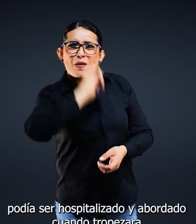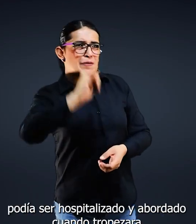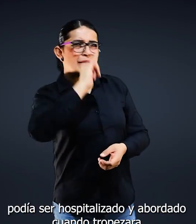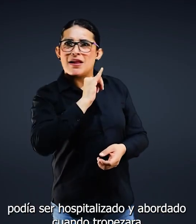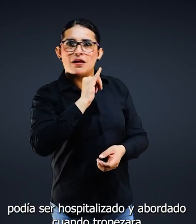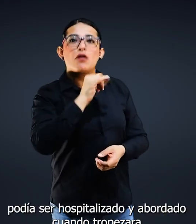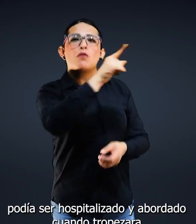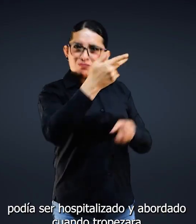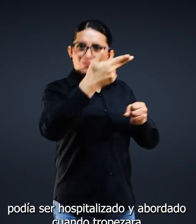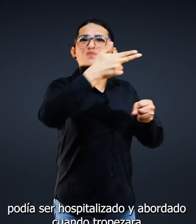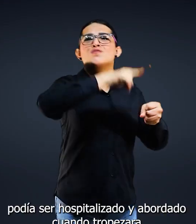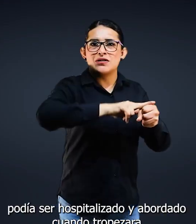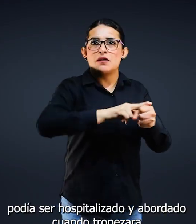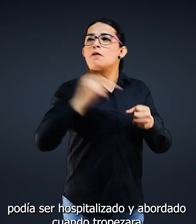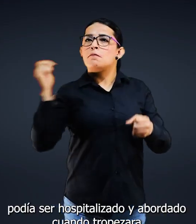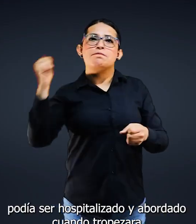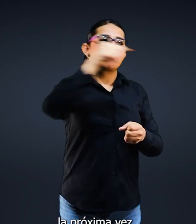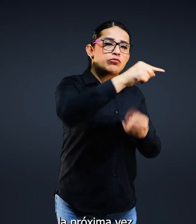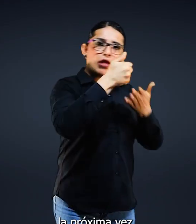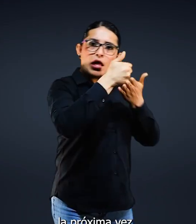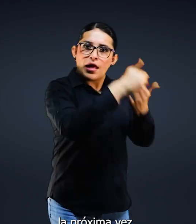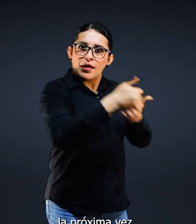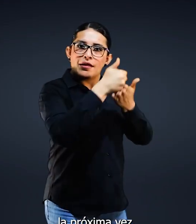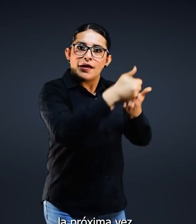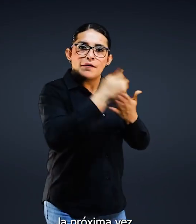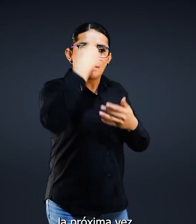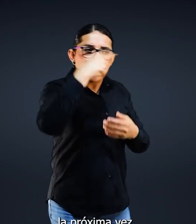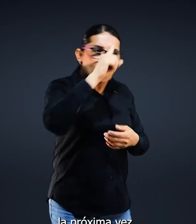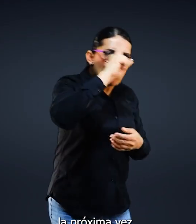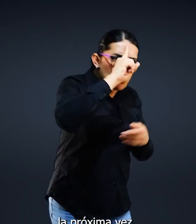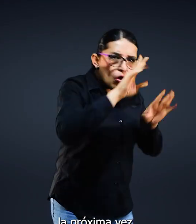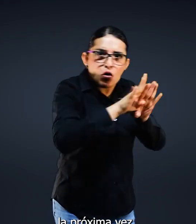ser hospitalizado y abordado cuando tropezara la próxima vez.